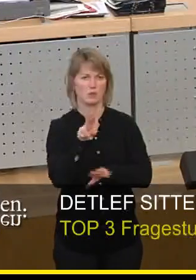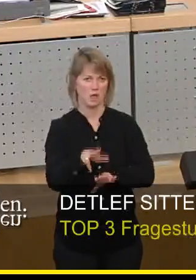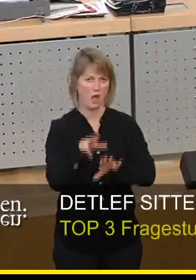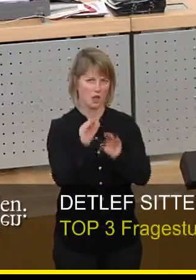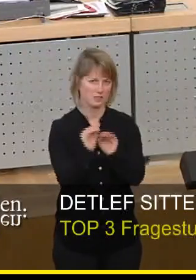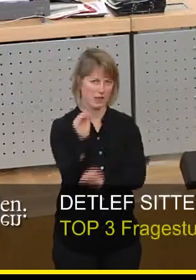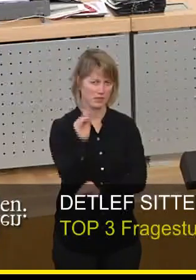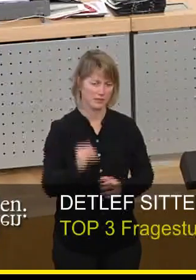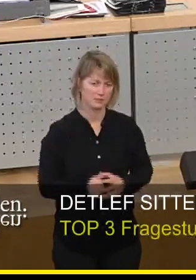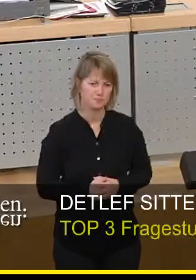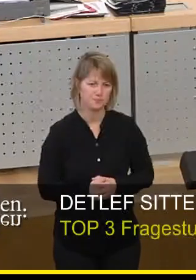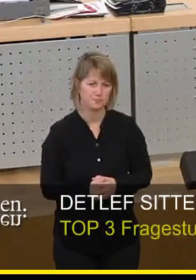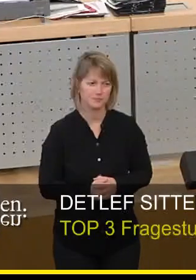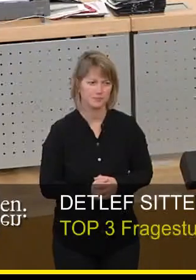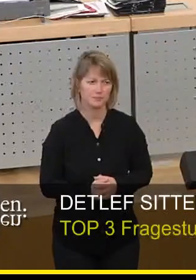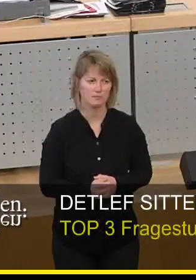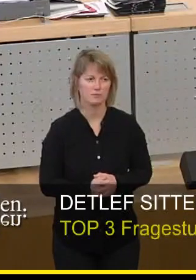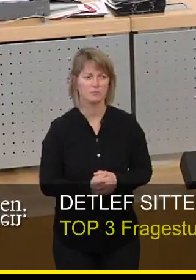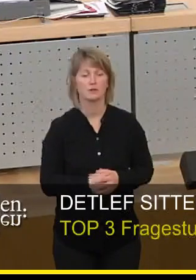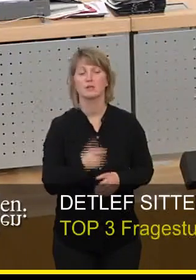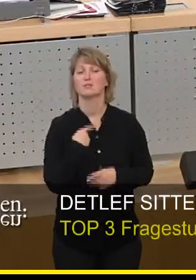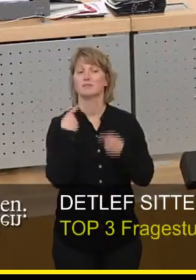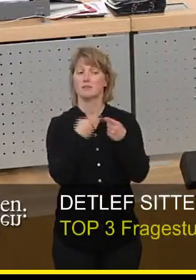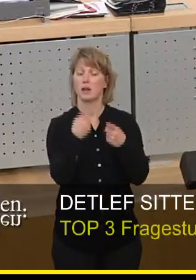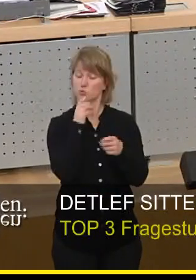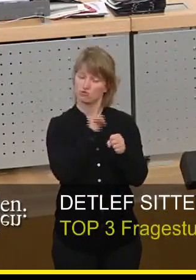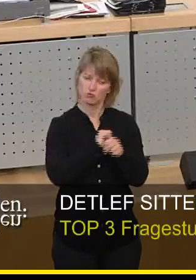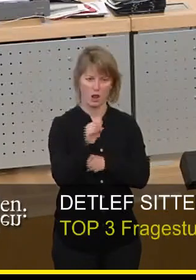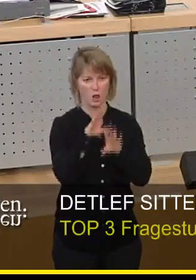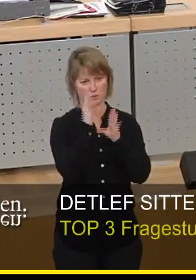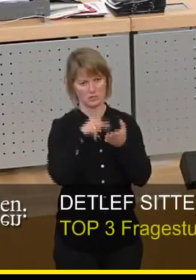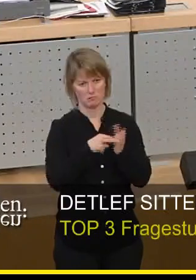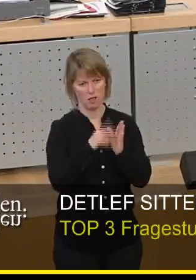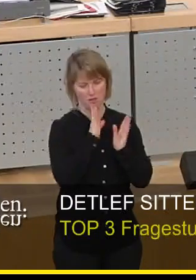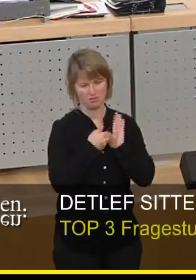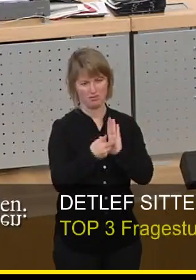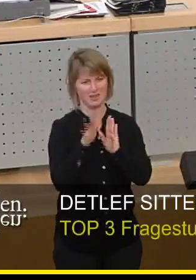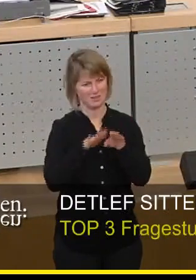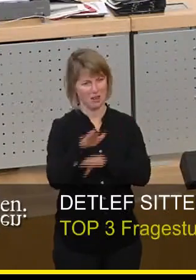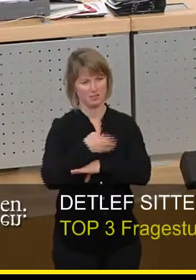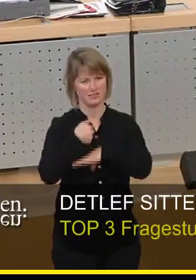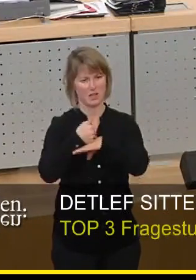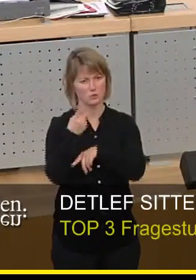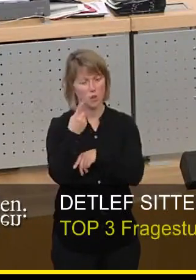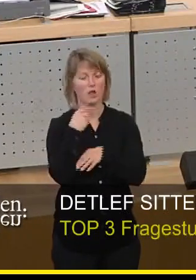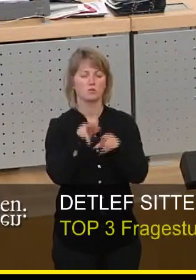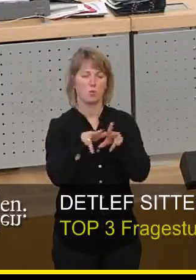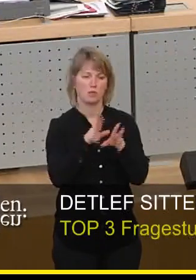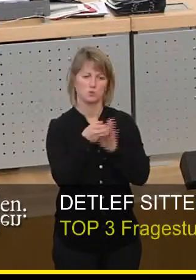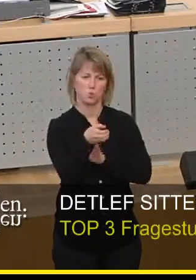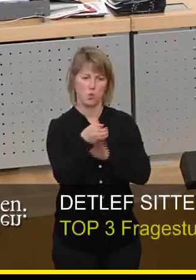2018. Zur Gewährleistung der schnellstmöglichen Einreichung des Haushaltsplans bei der Landesdirektion erfolge die organisatorische Zuordnung